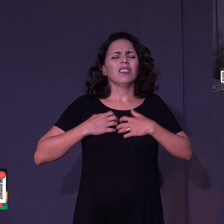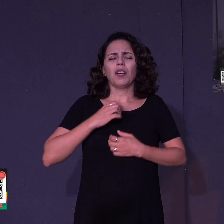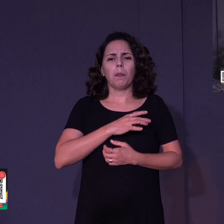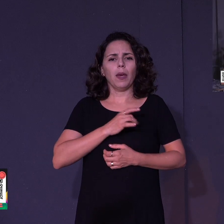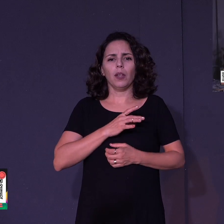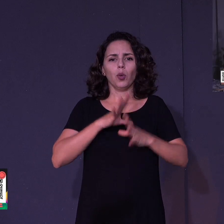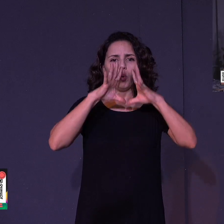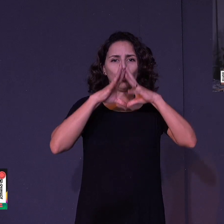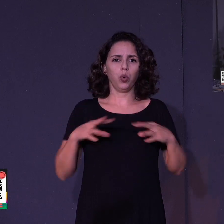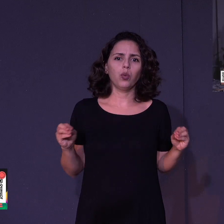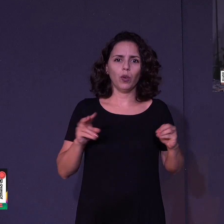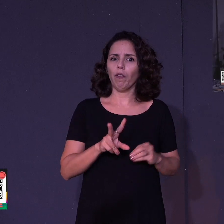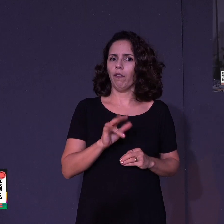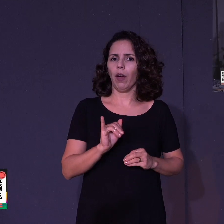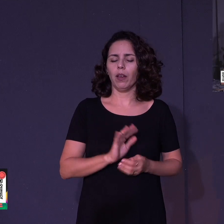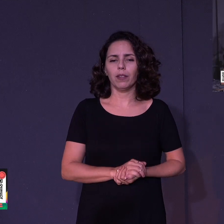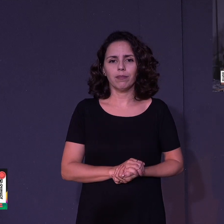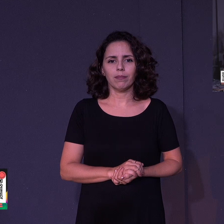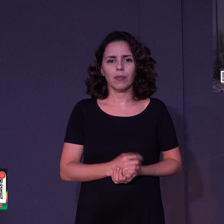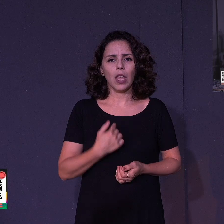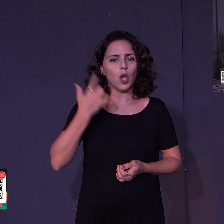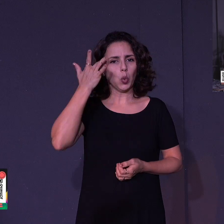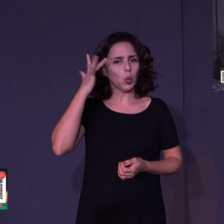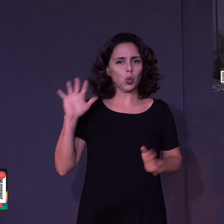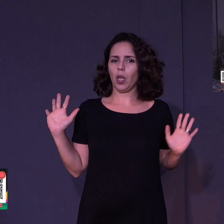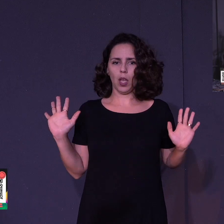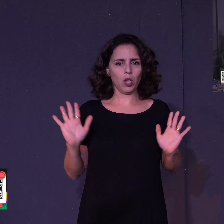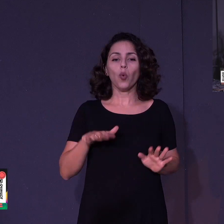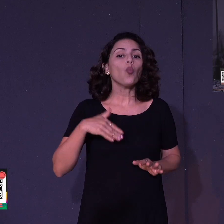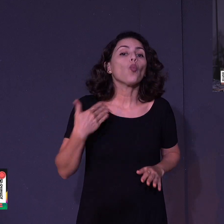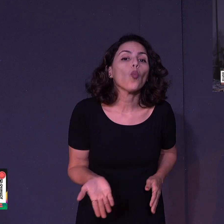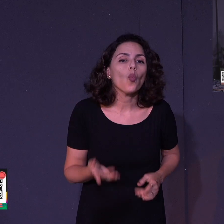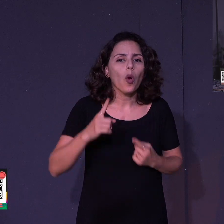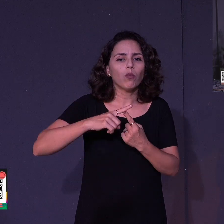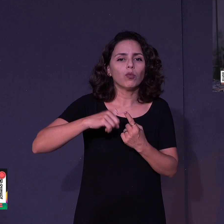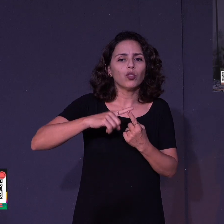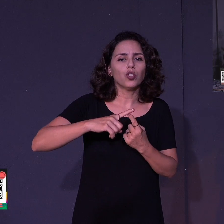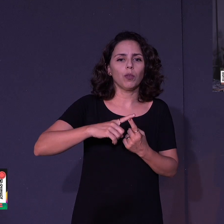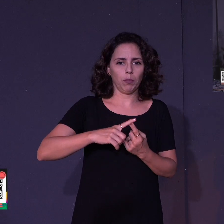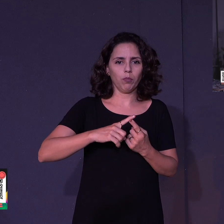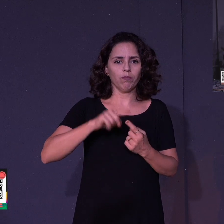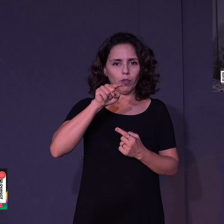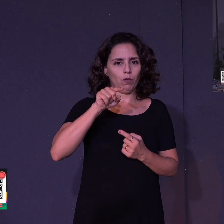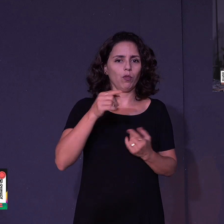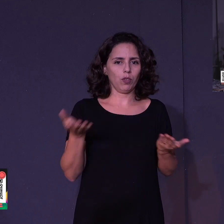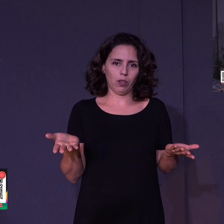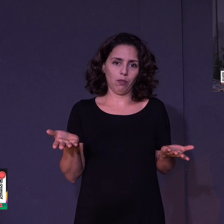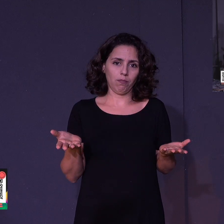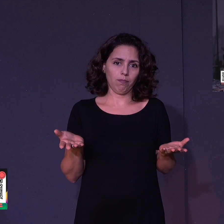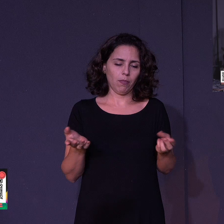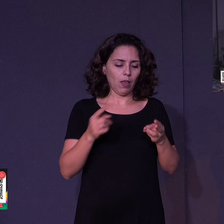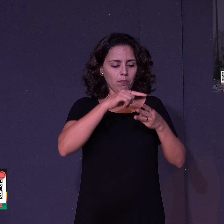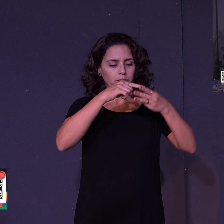noite e você é uma dessas 3 pessoas, assim como certamente eu sou. Eu sei que eu preciso crescer na intimidade com o Senhor.